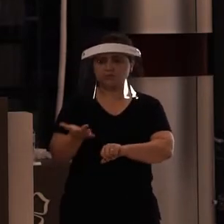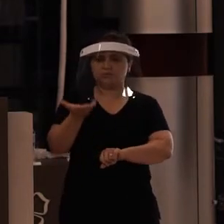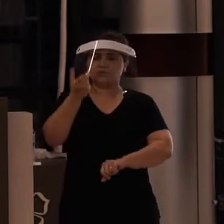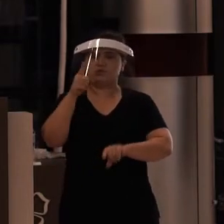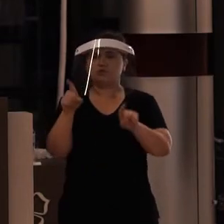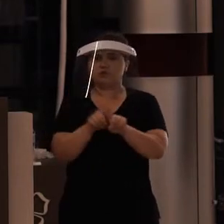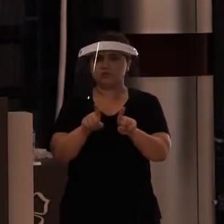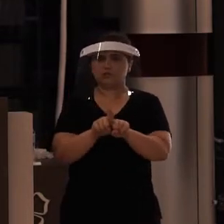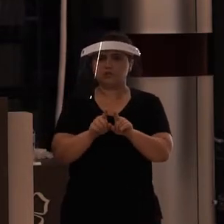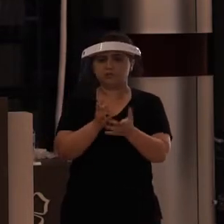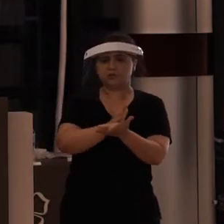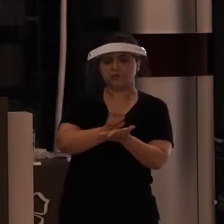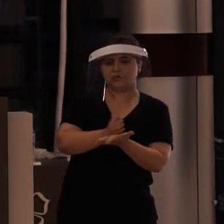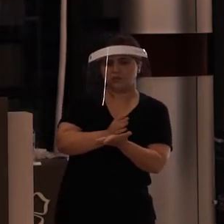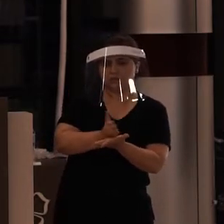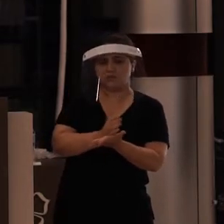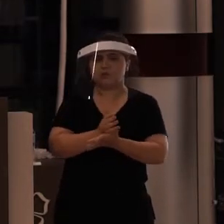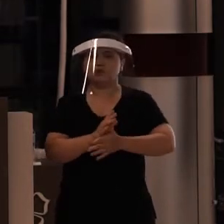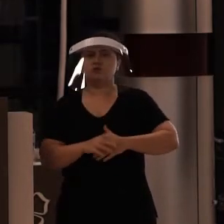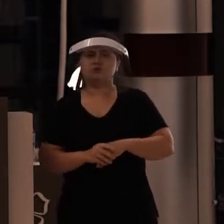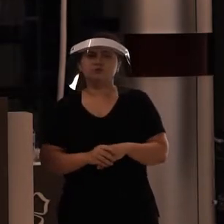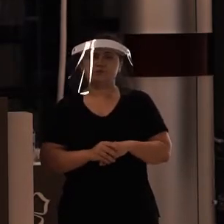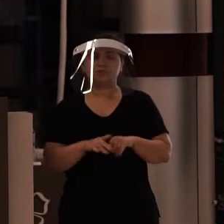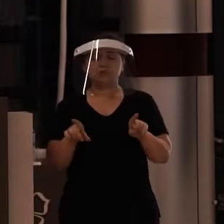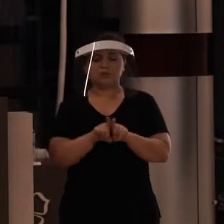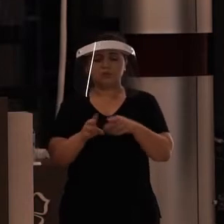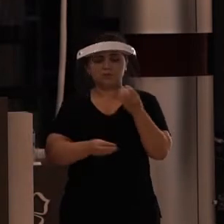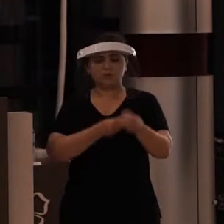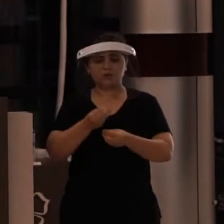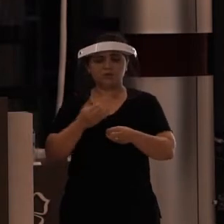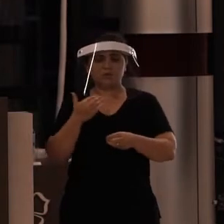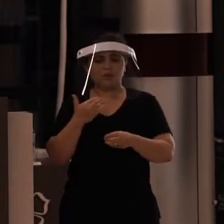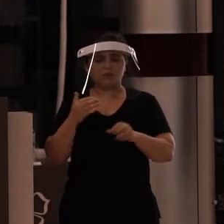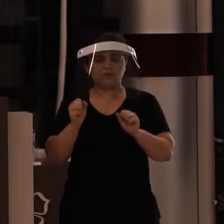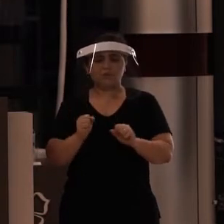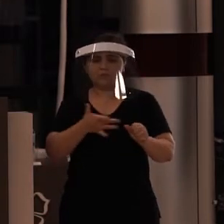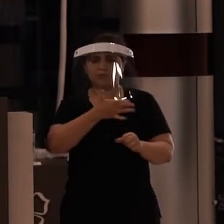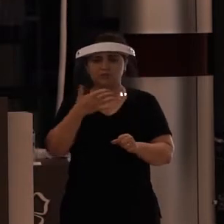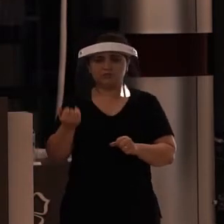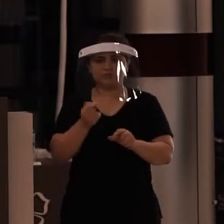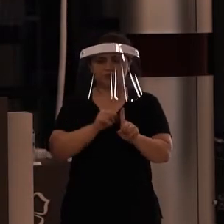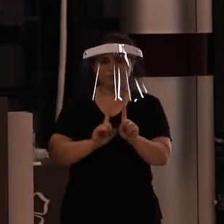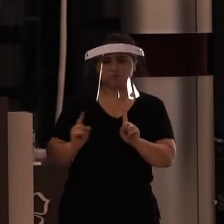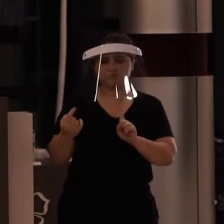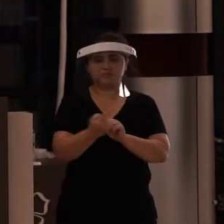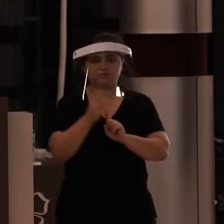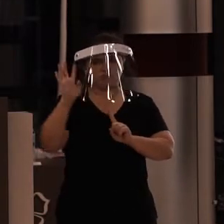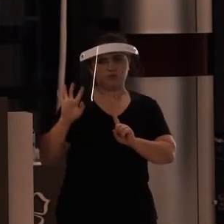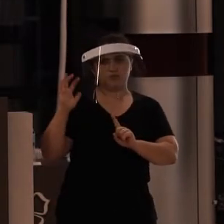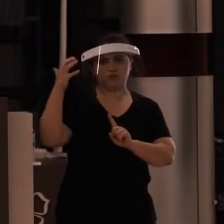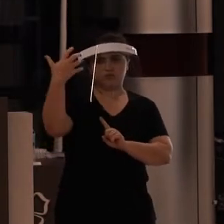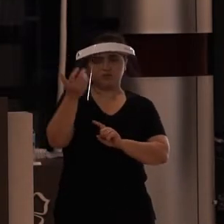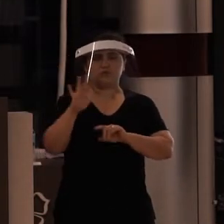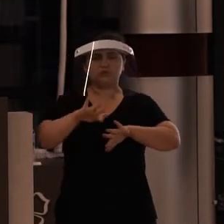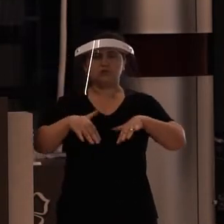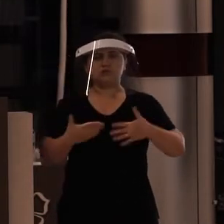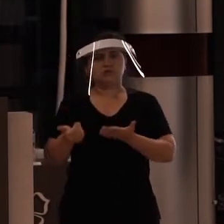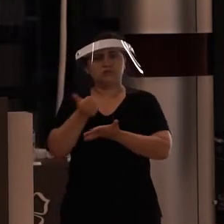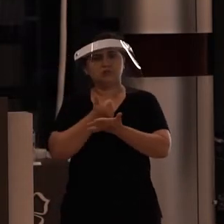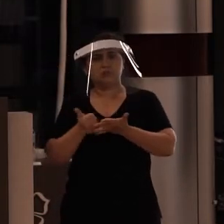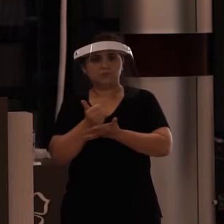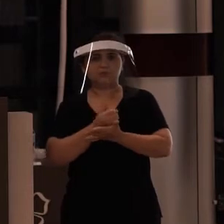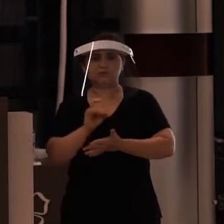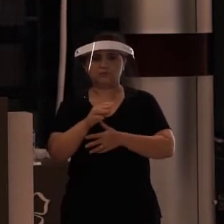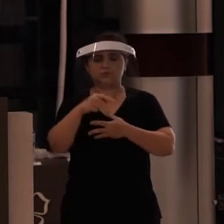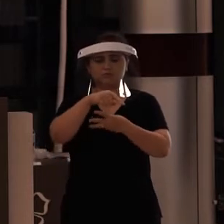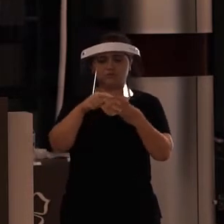é intermediário. E aqui, quando a falha, pode ser facilmente contornável. Então, basicamente, são